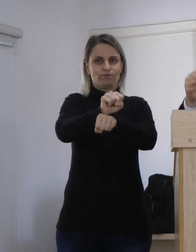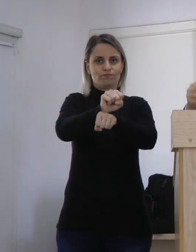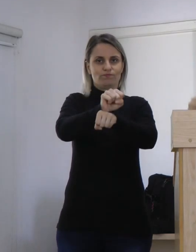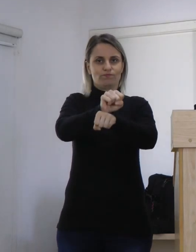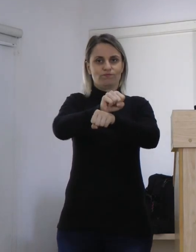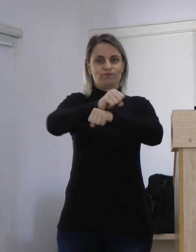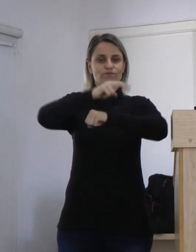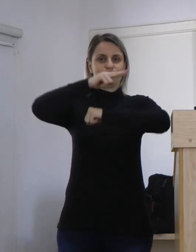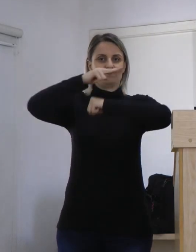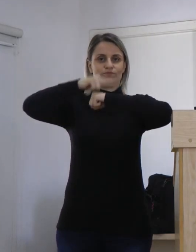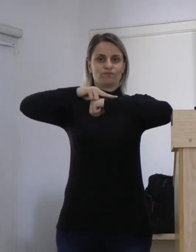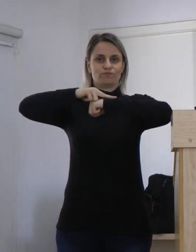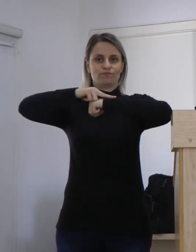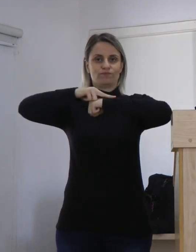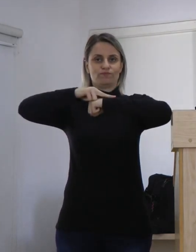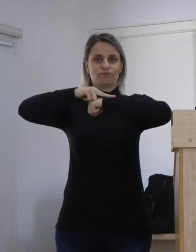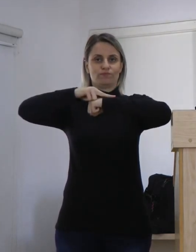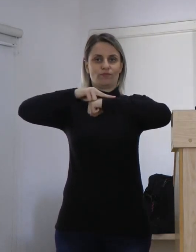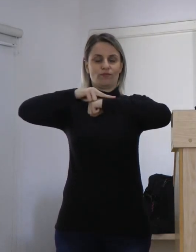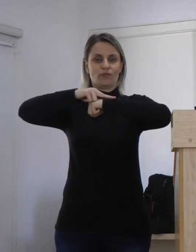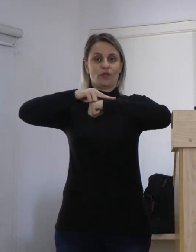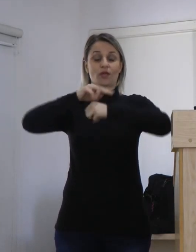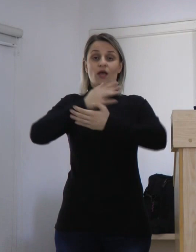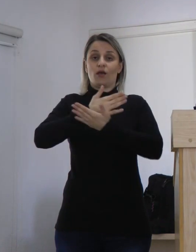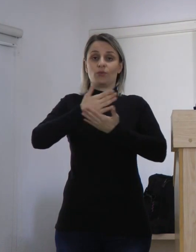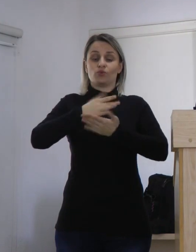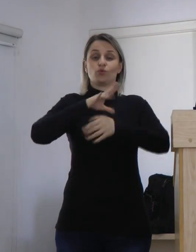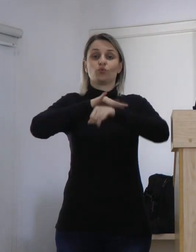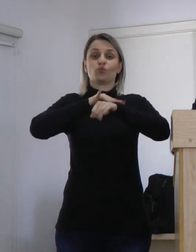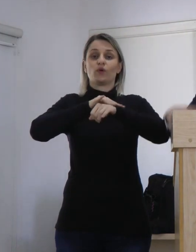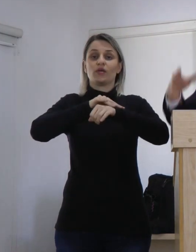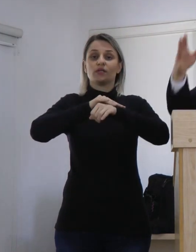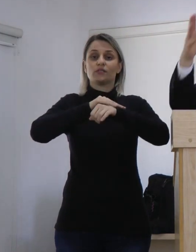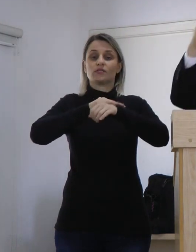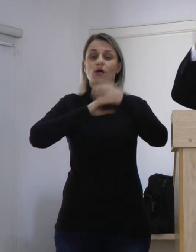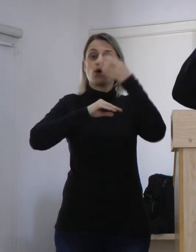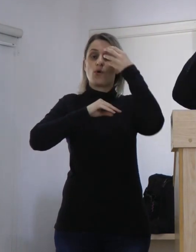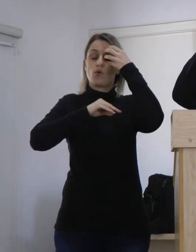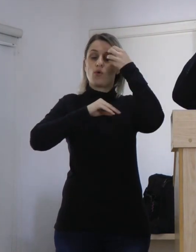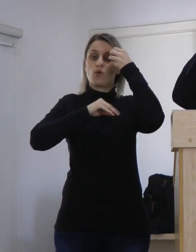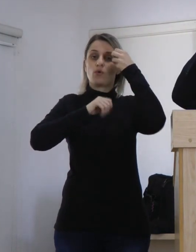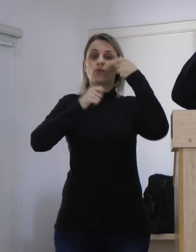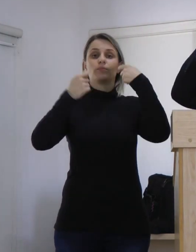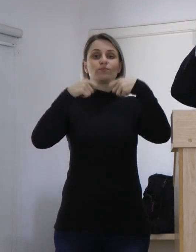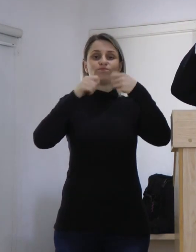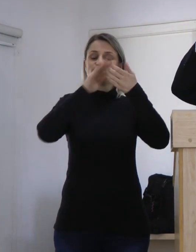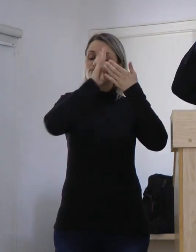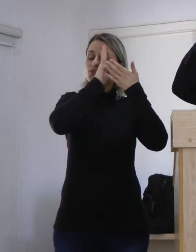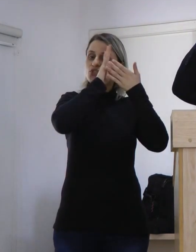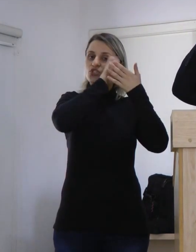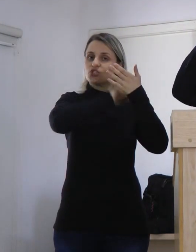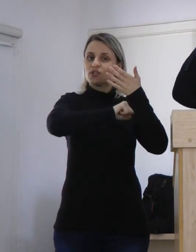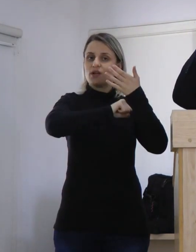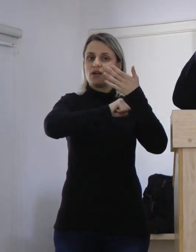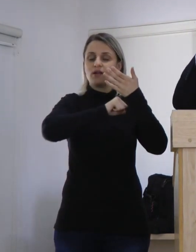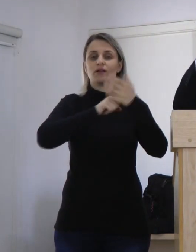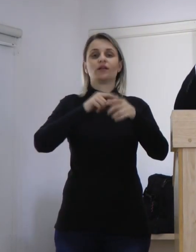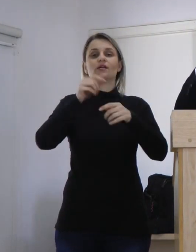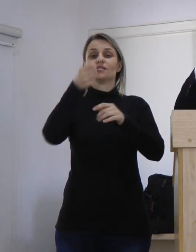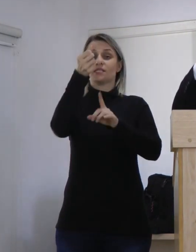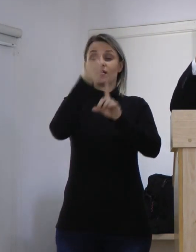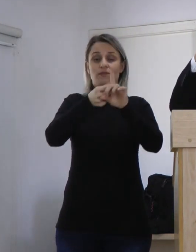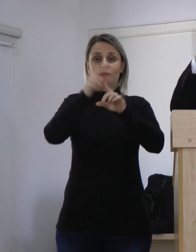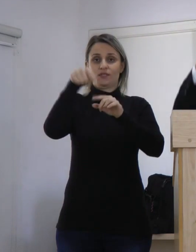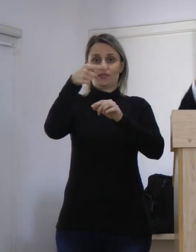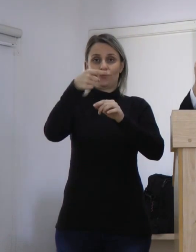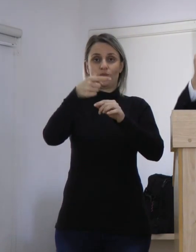Um dos olhos adoece e tem que ser extraído. 6 meses depois, o outro também, e Jerônimo vai ficar completamente